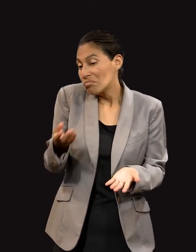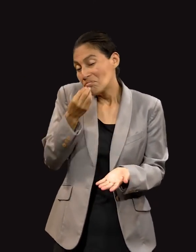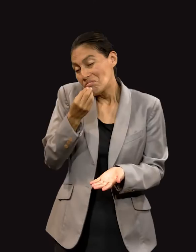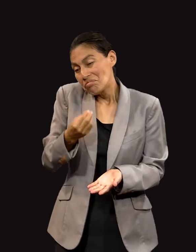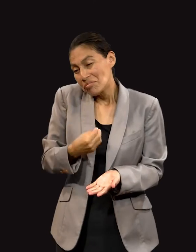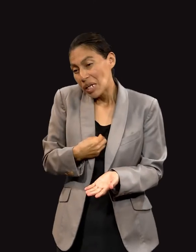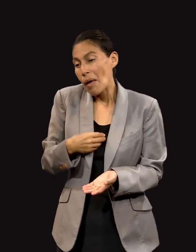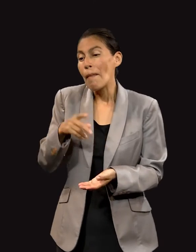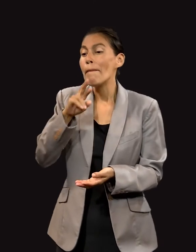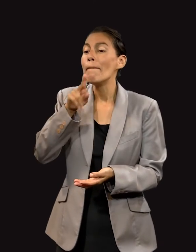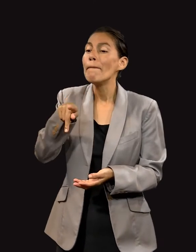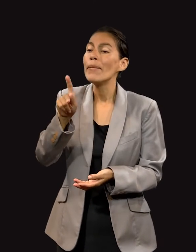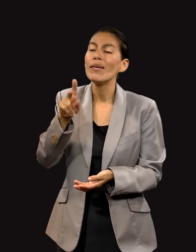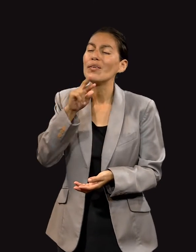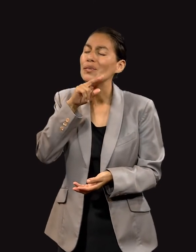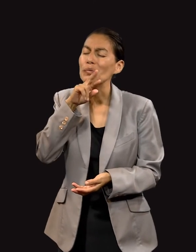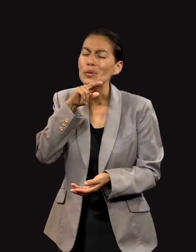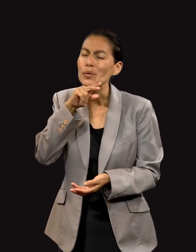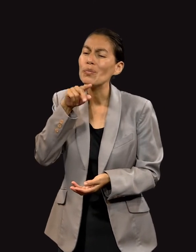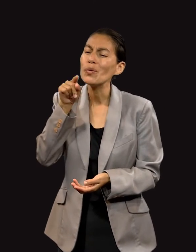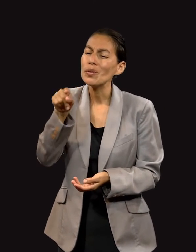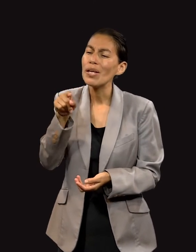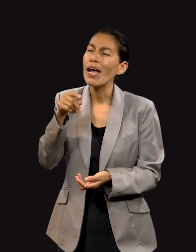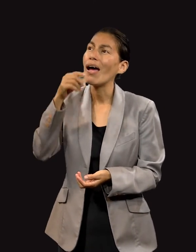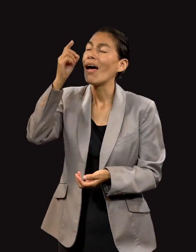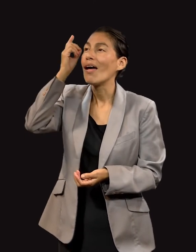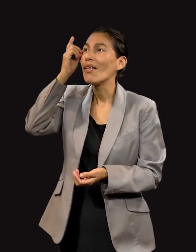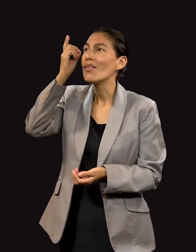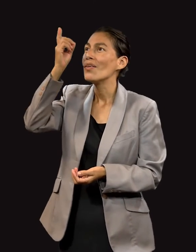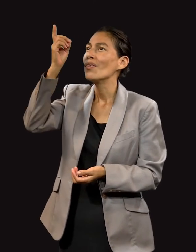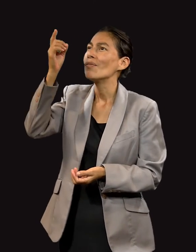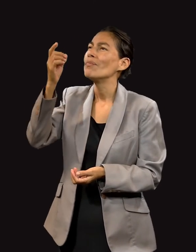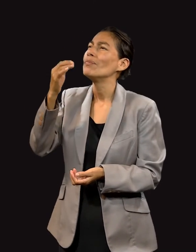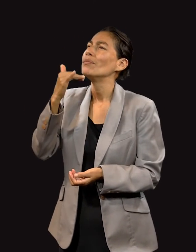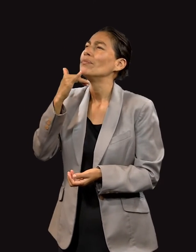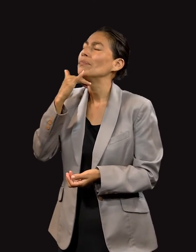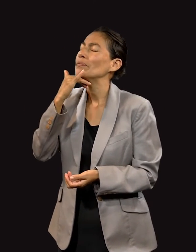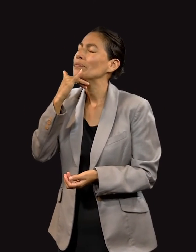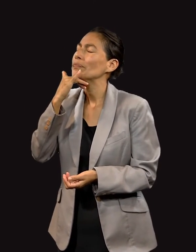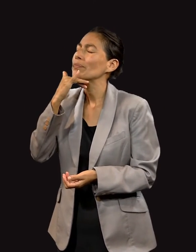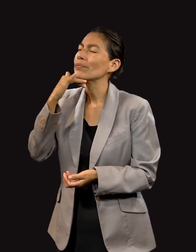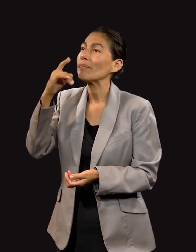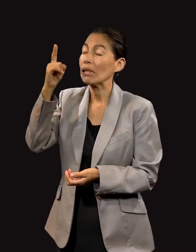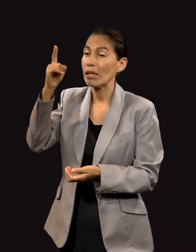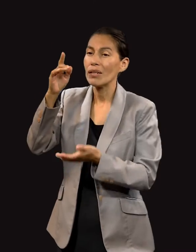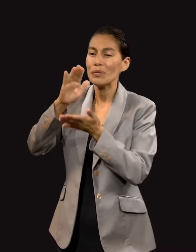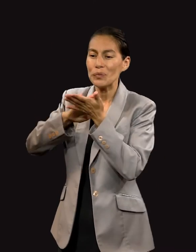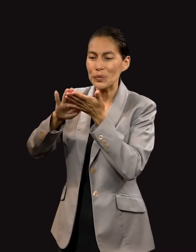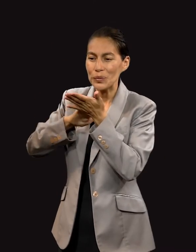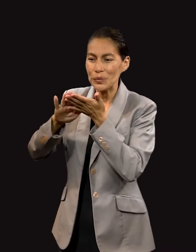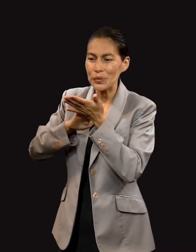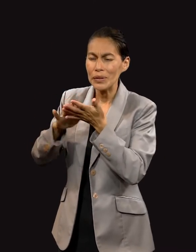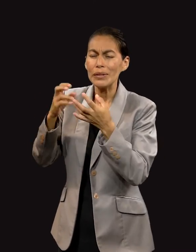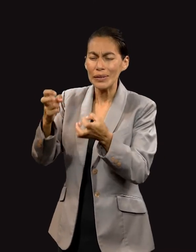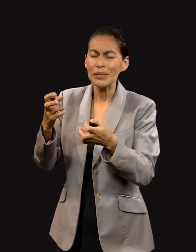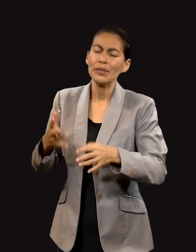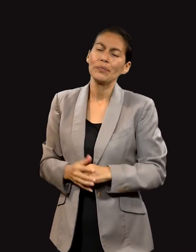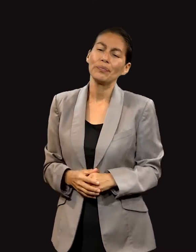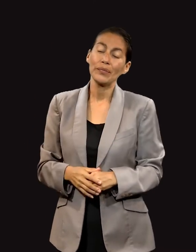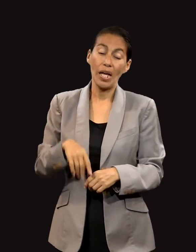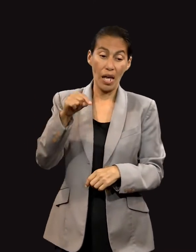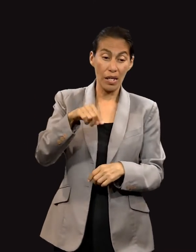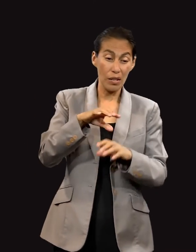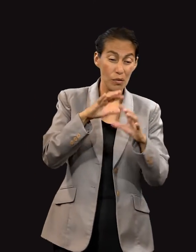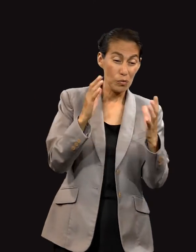por lo que no hizo también. Y bueno, todos cometemos errores. Estamos en un mundo donde como